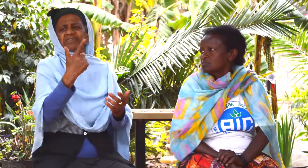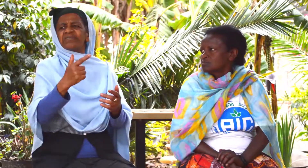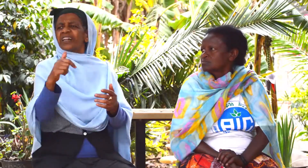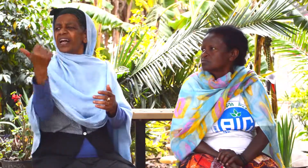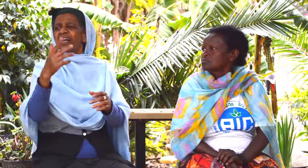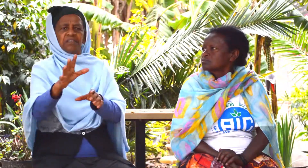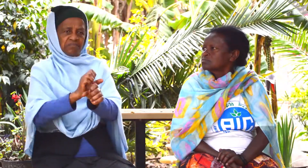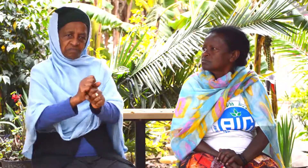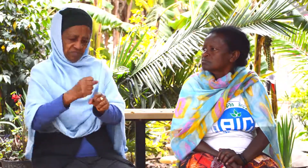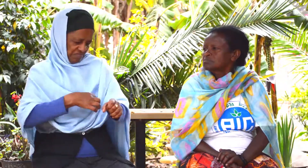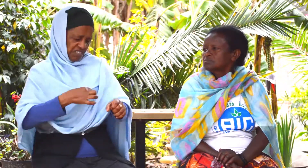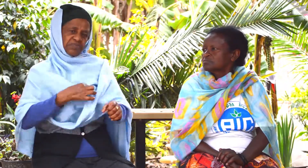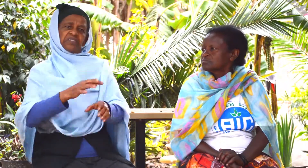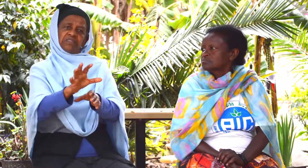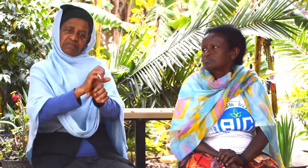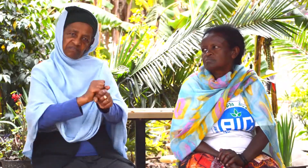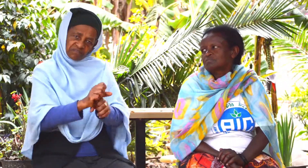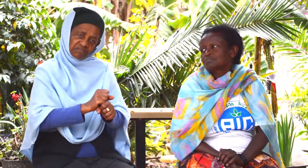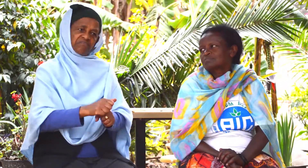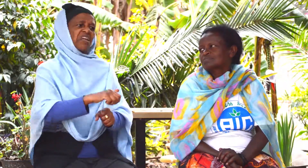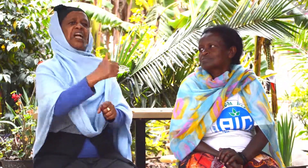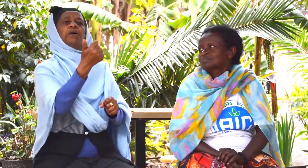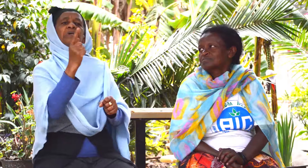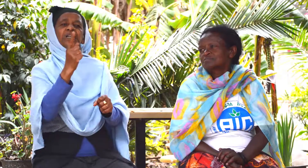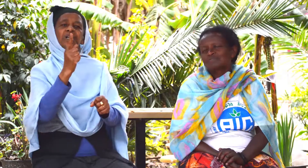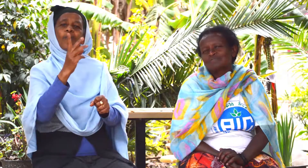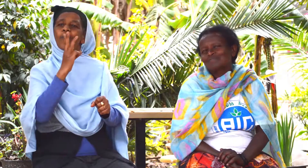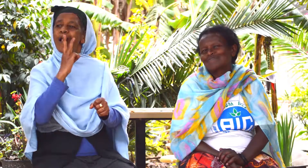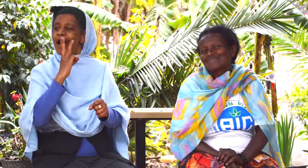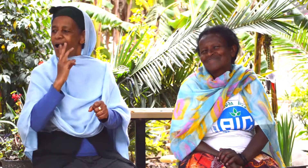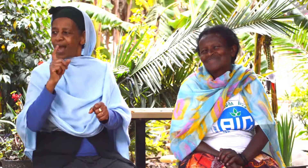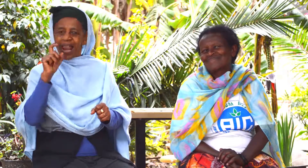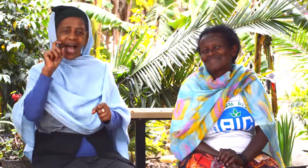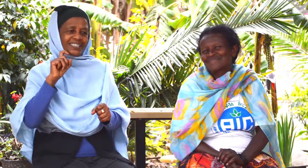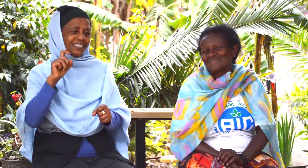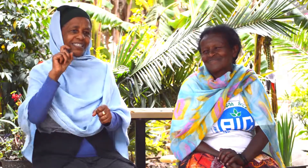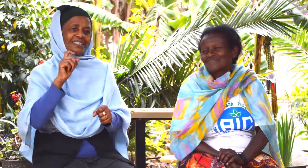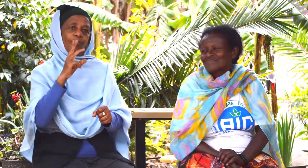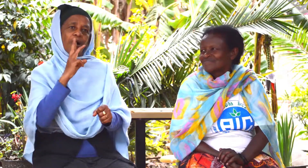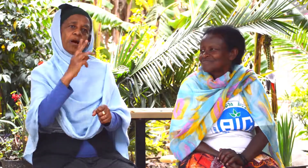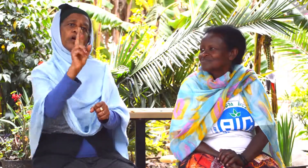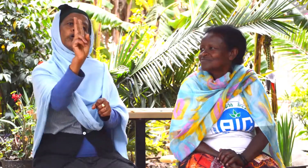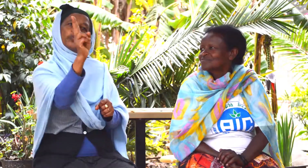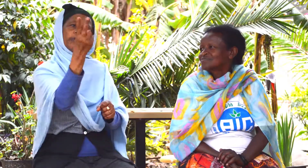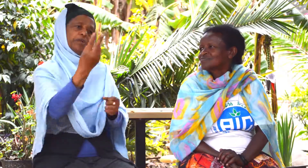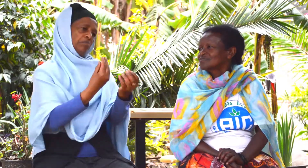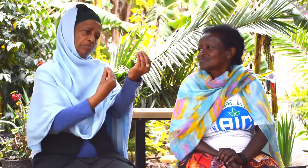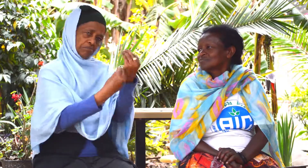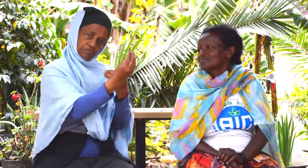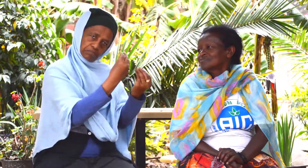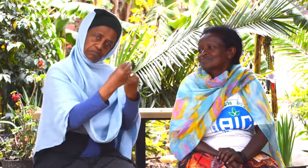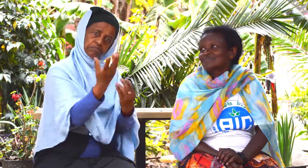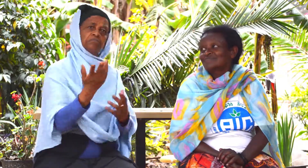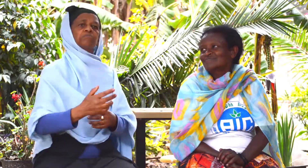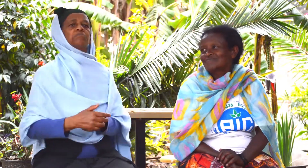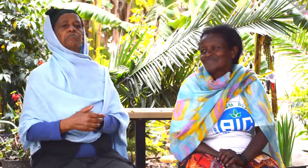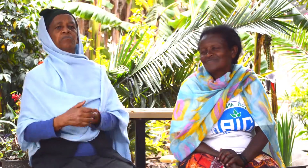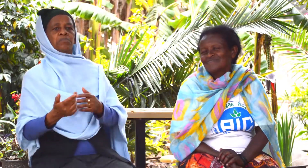ልብስ በማጠብ She lives by washing clothes, by filling water in the mineral water bottle and selling